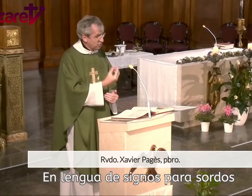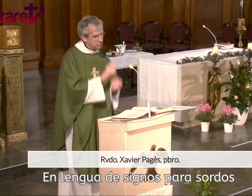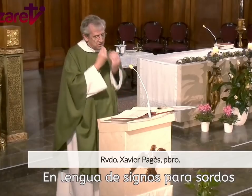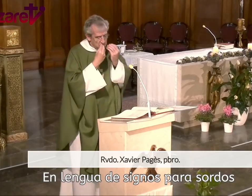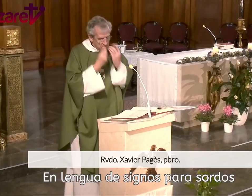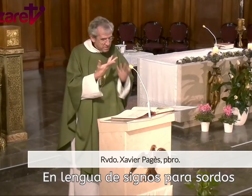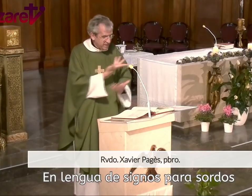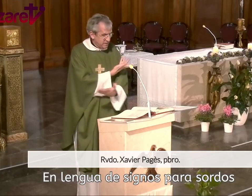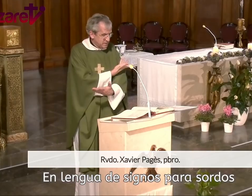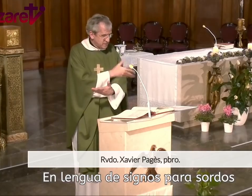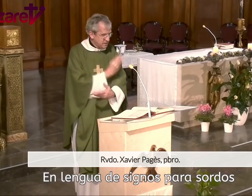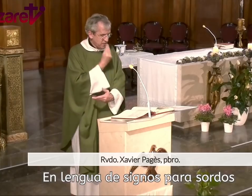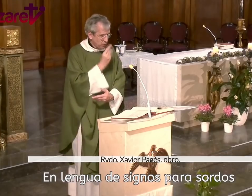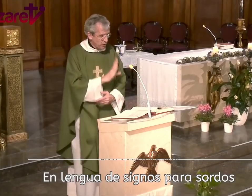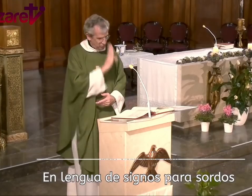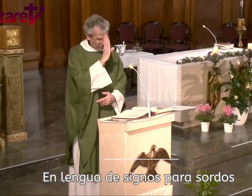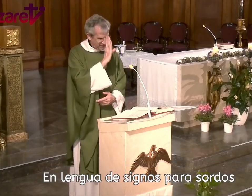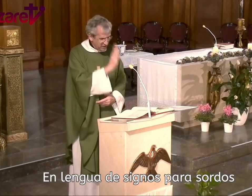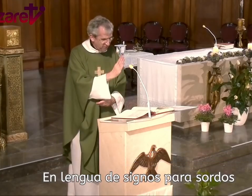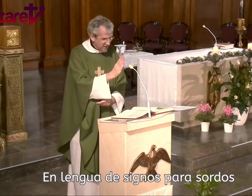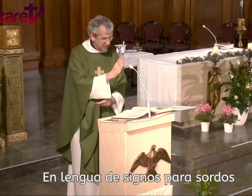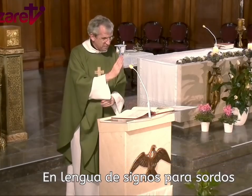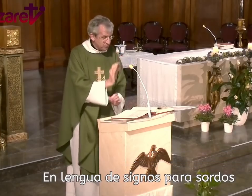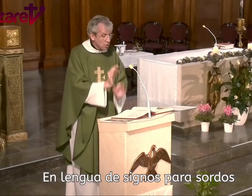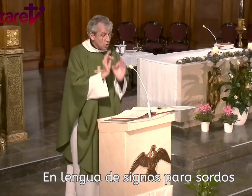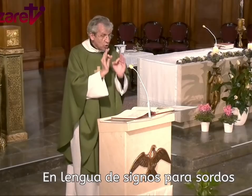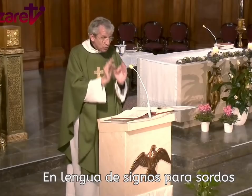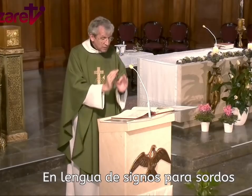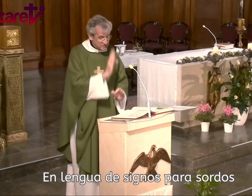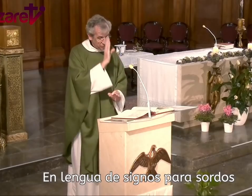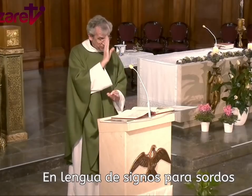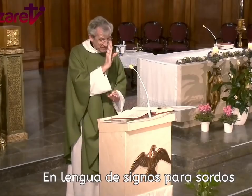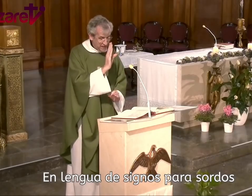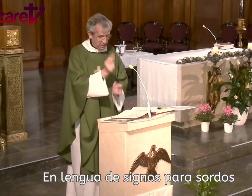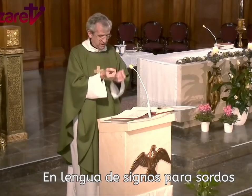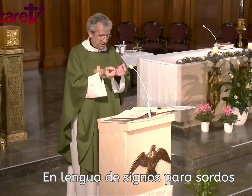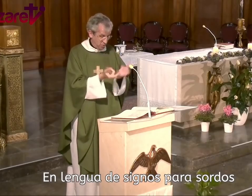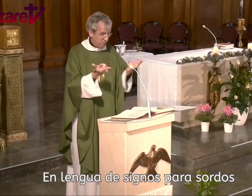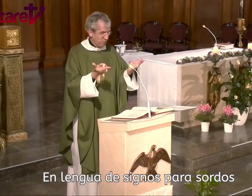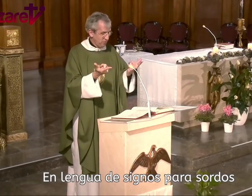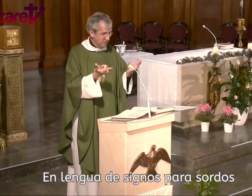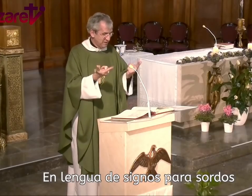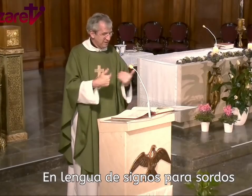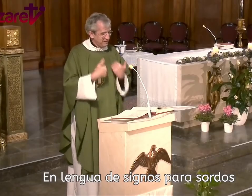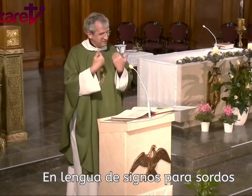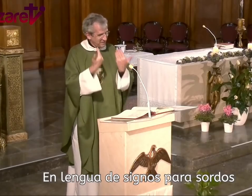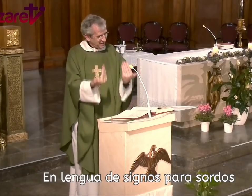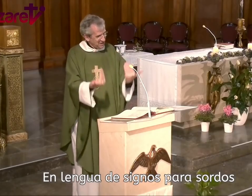Bien, siervo bueno y fiel Como has sido fiel Como en lo poco Te daré